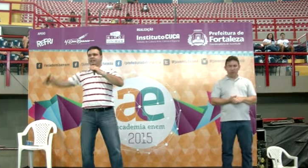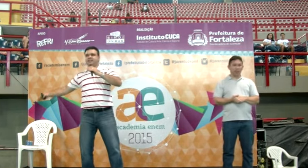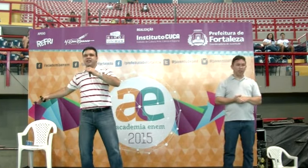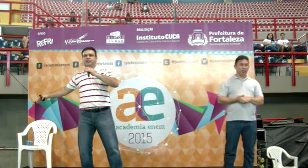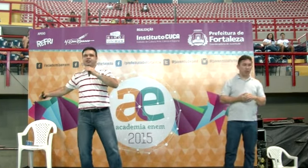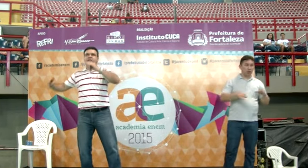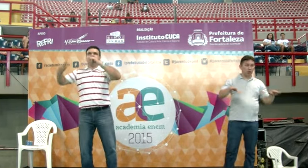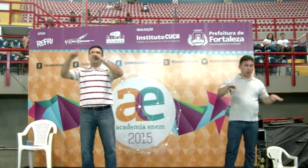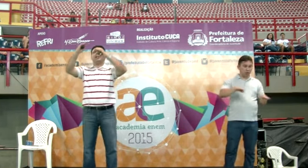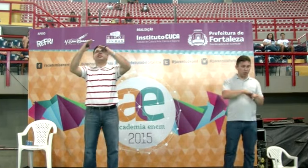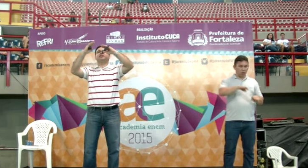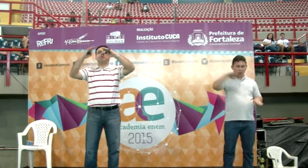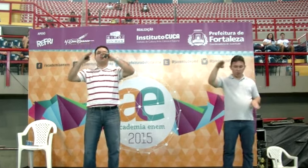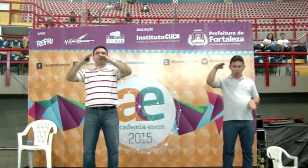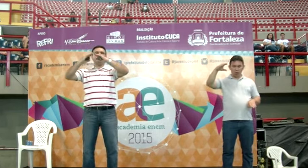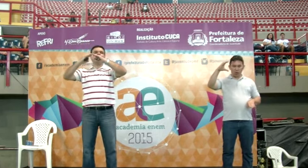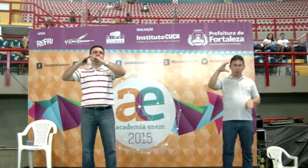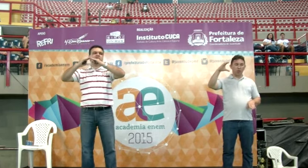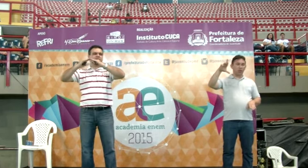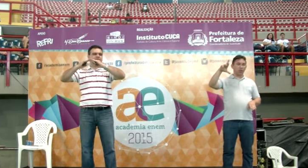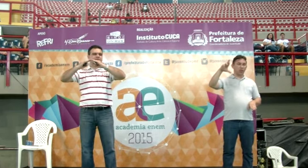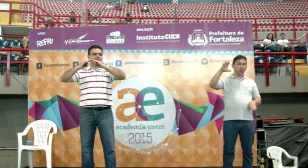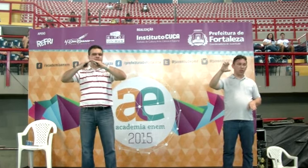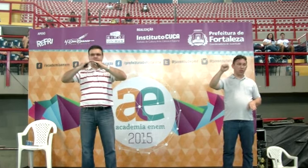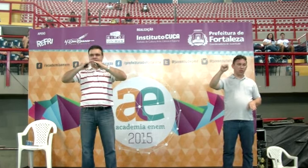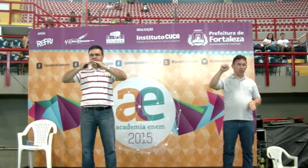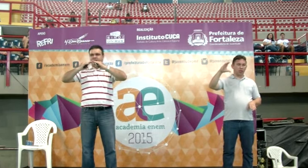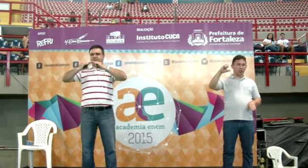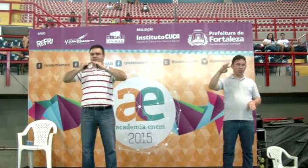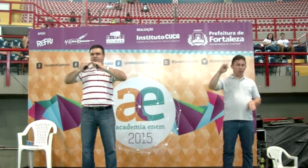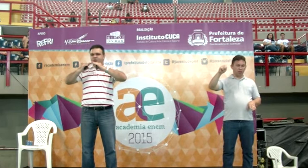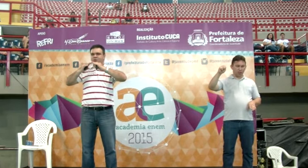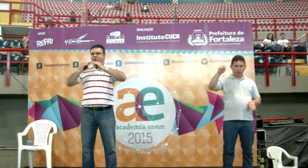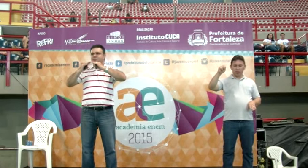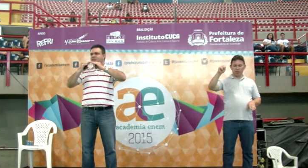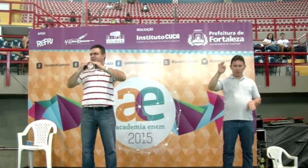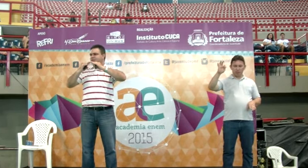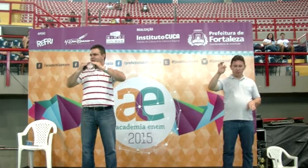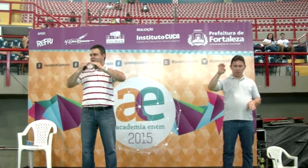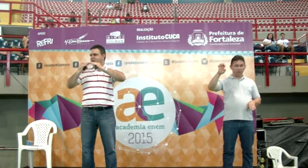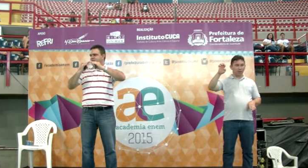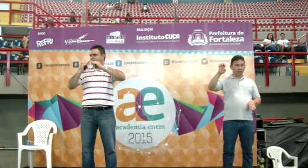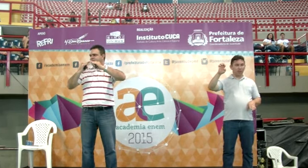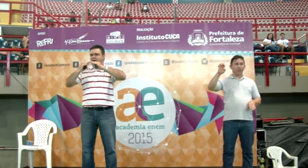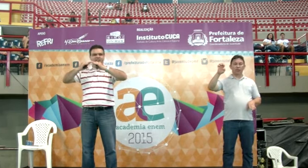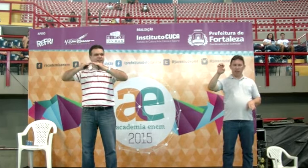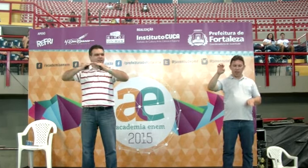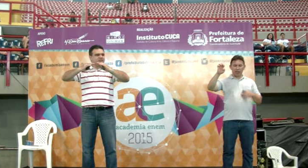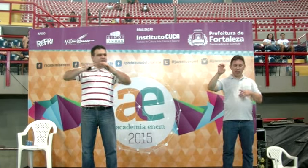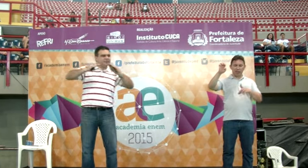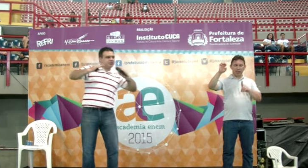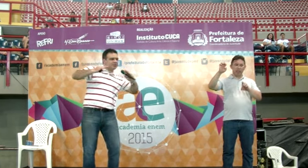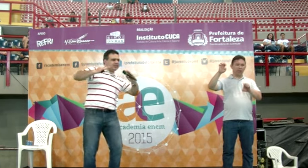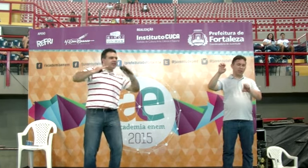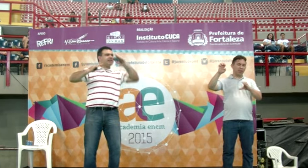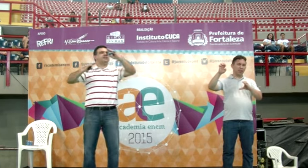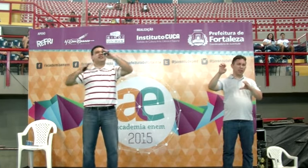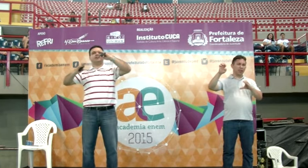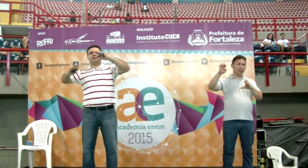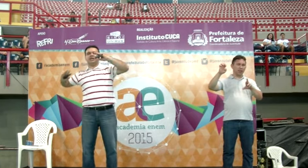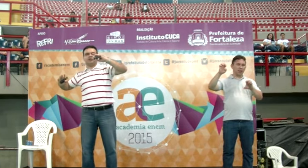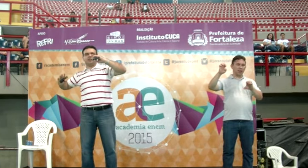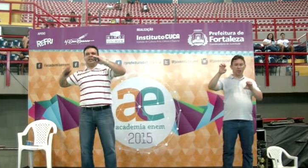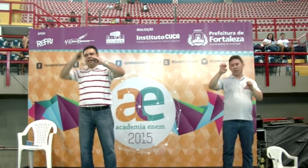é decrescente, elas se encontram em algum canto? Se encontram sim, ó. Massa. Se uma